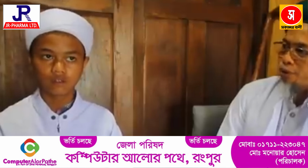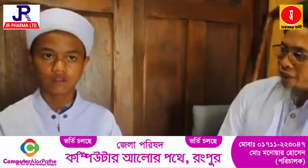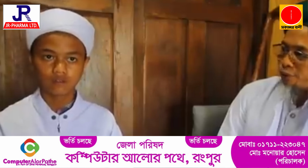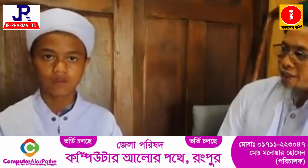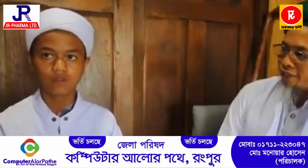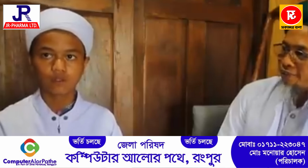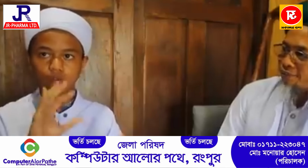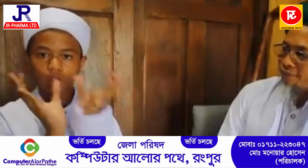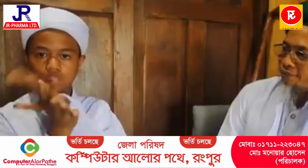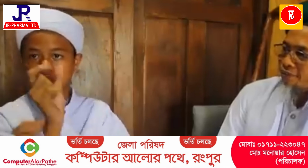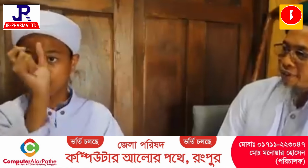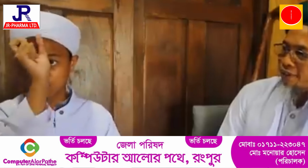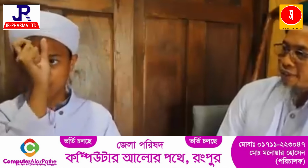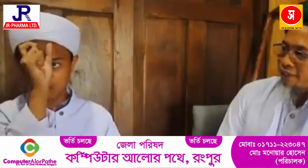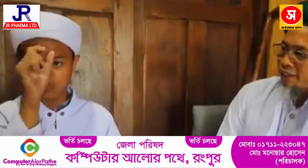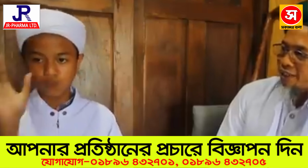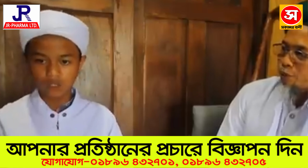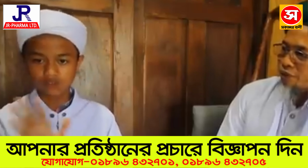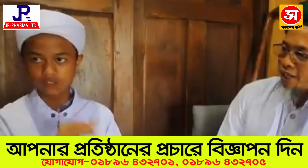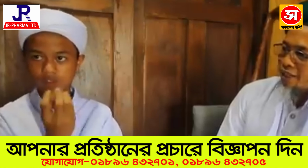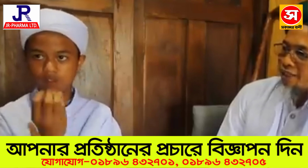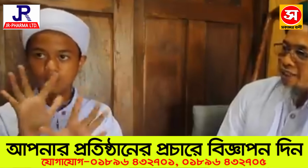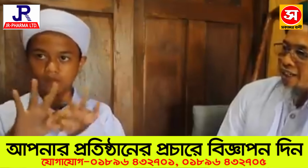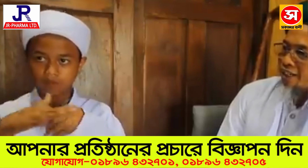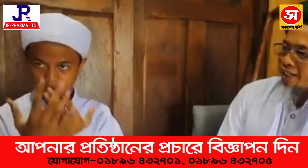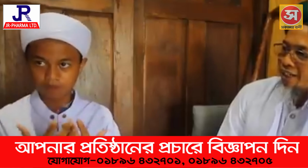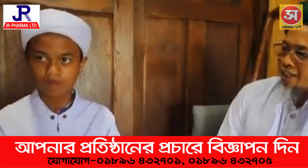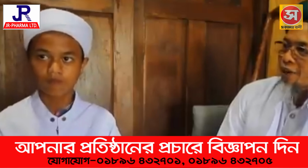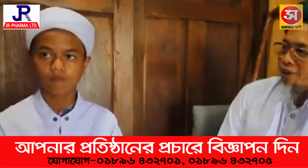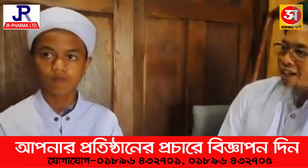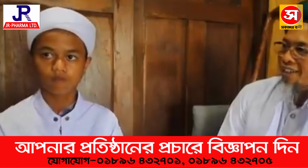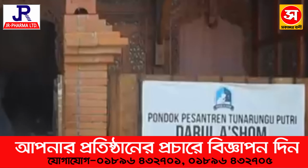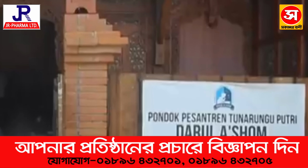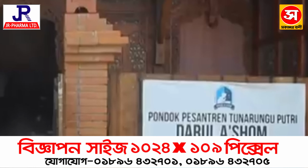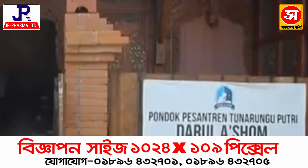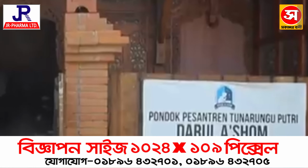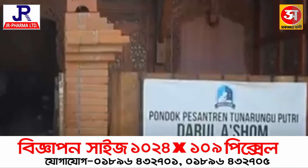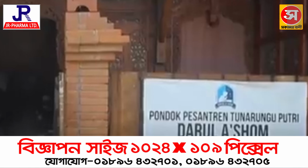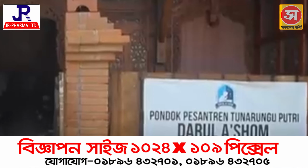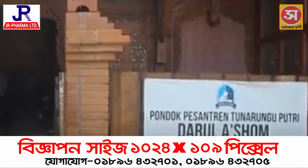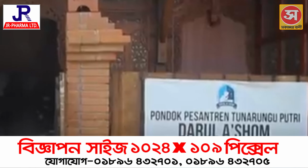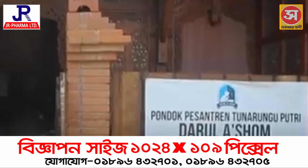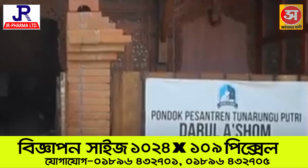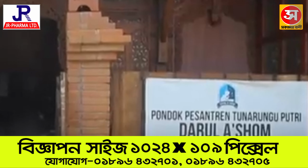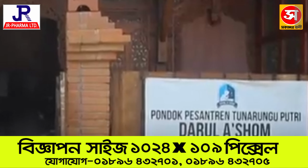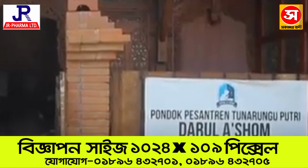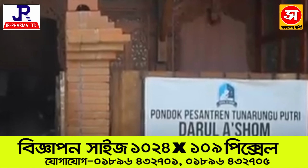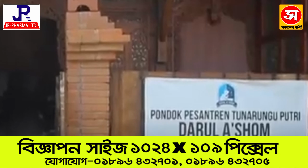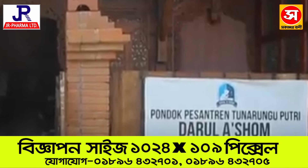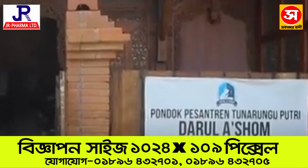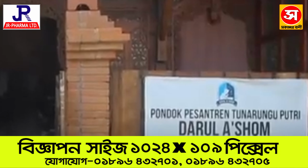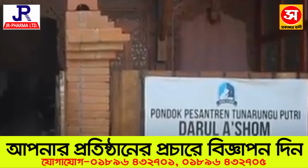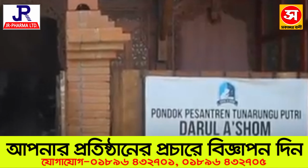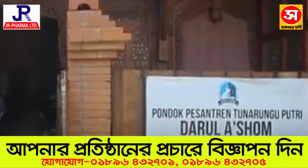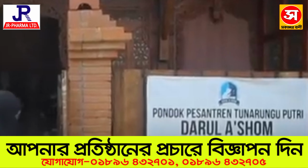কাহফি বলেছিলেন, আলহামদুলিল্লাহ, আমাদের এই বোর্ডিং মাদ্রাসার পুরো ইন্দোনেশিয়া থেকে নারী পুরুষ পড়তে আসছে।